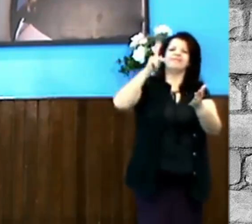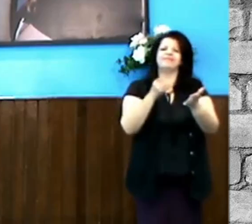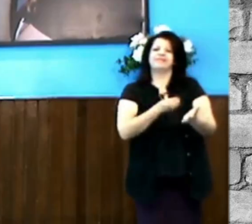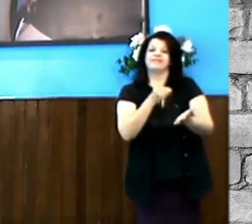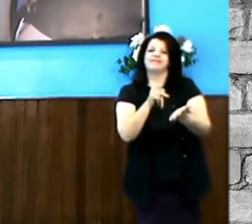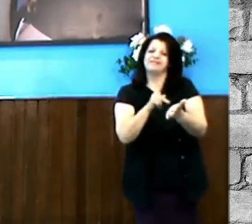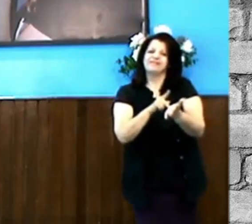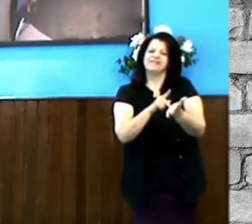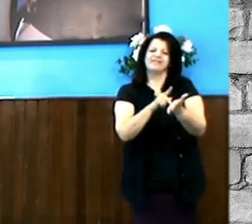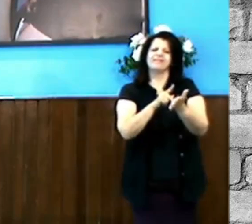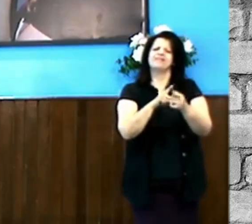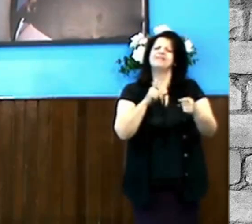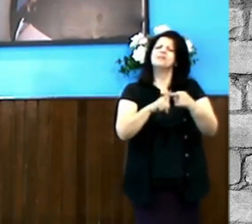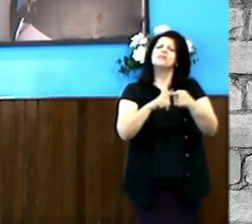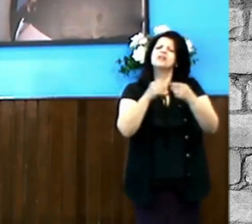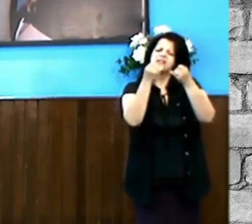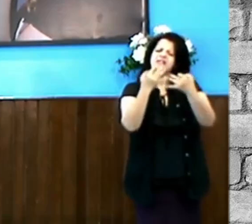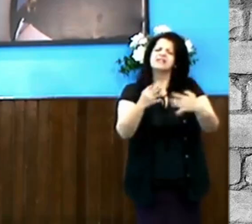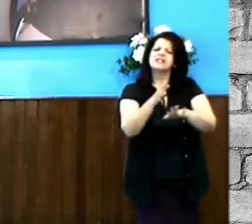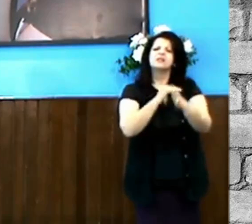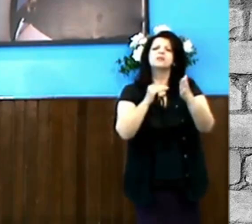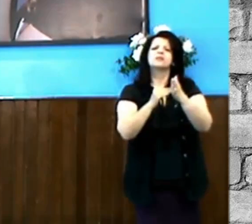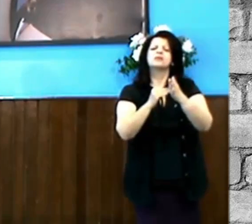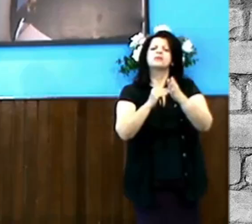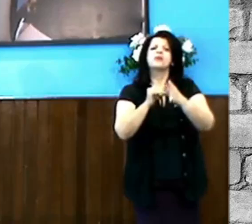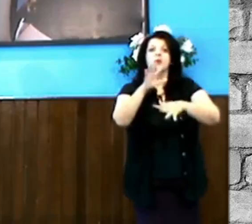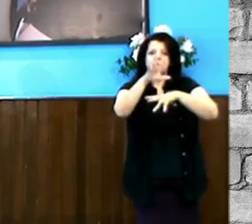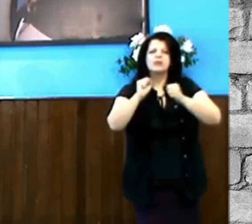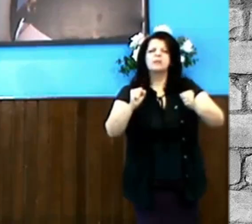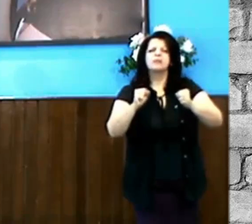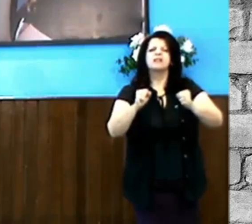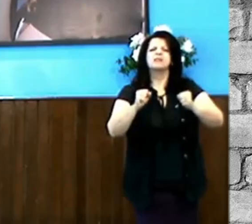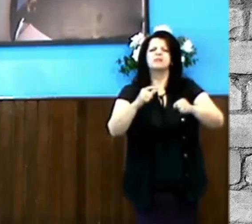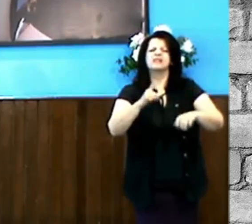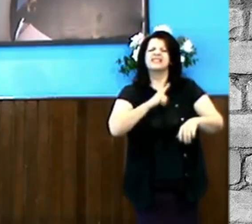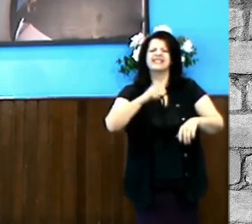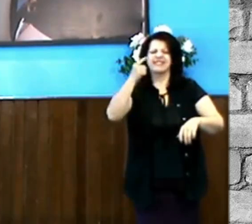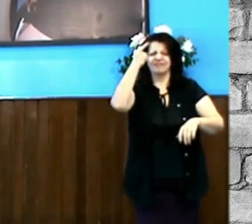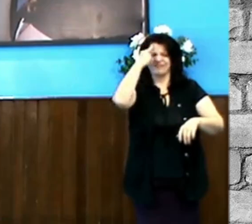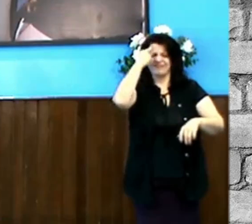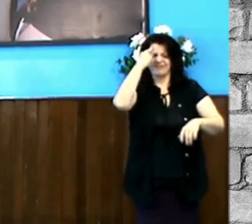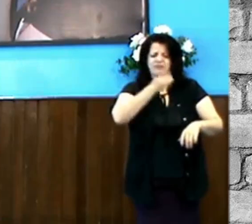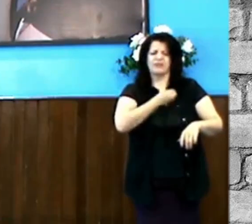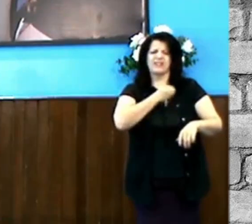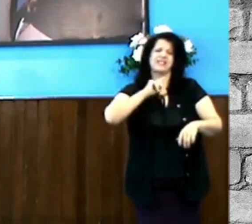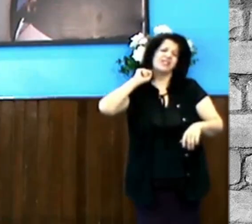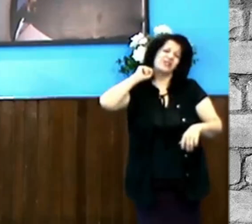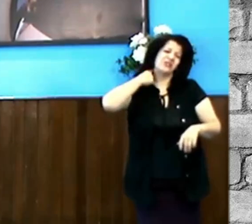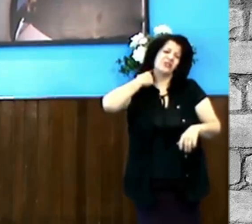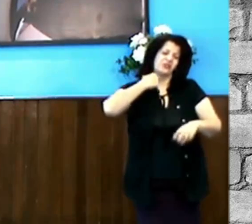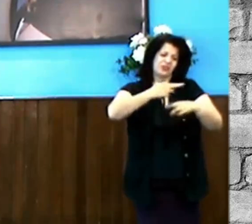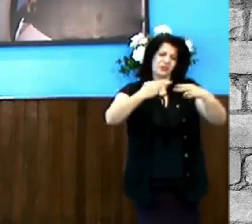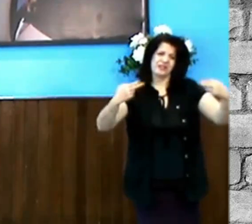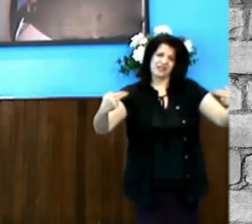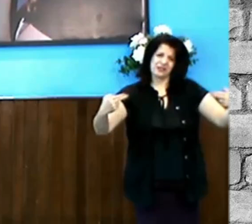dizendo tudo isso? Porque nós podemos estar intoxicados com essas toxinas. Agora, finalmente, eu vou para o texto. 1